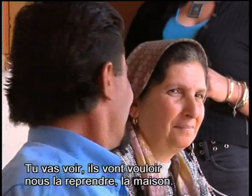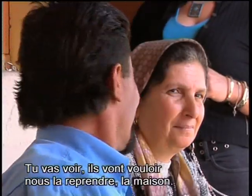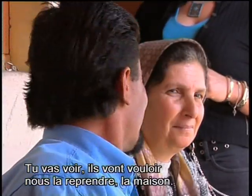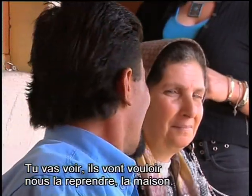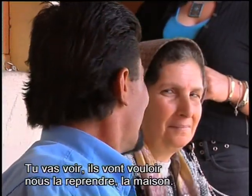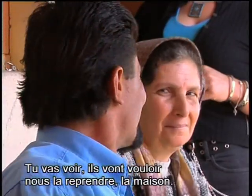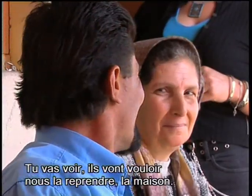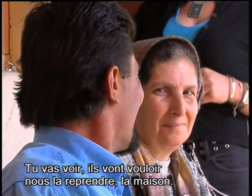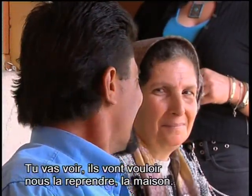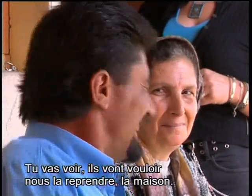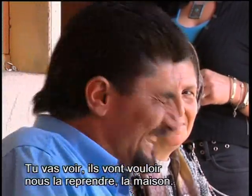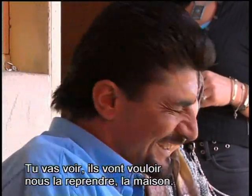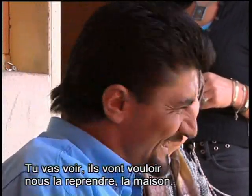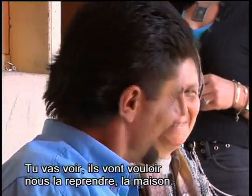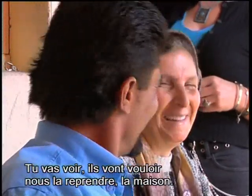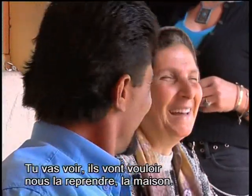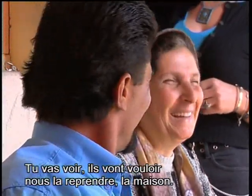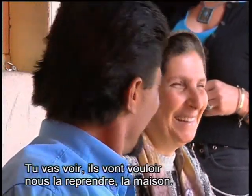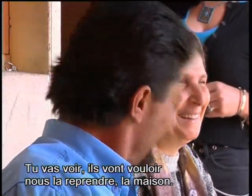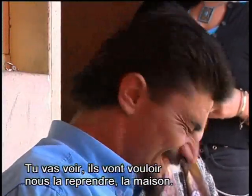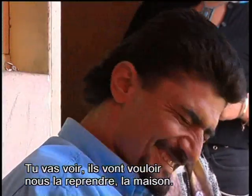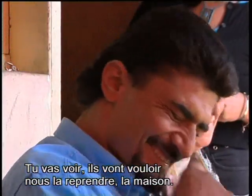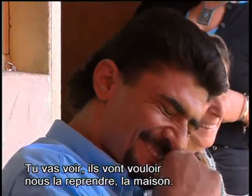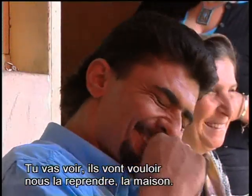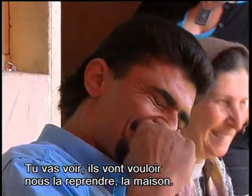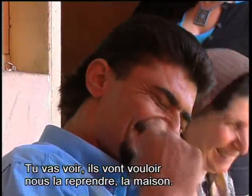tu vas voir ils vont vouloir nous la reprendre la maison